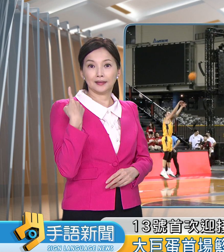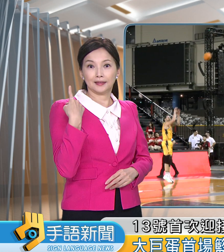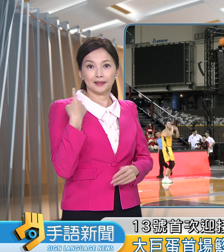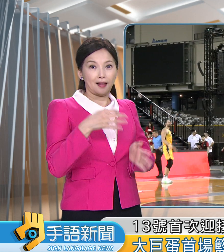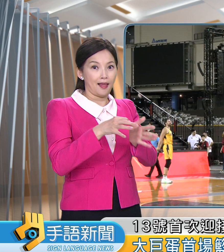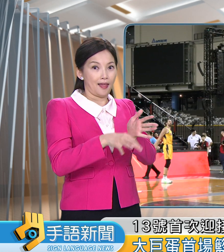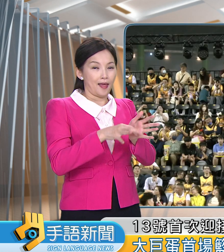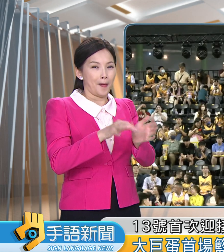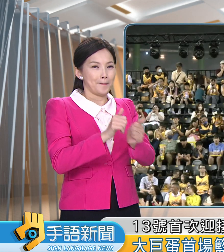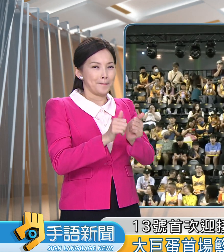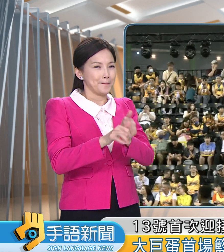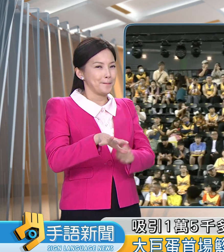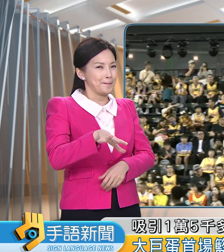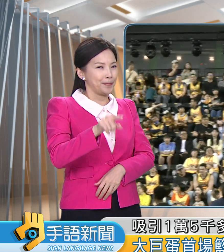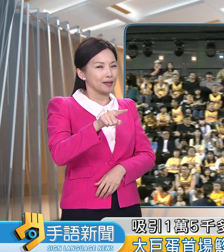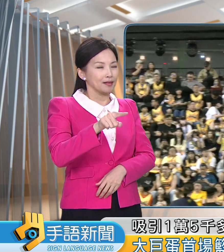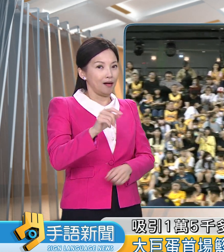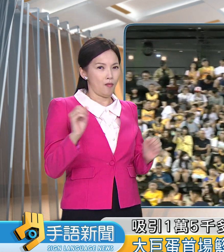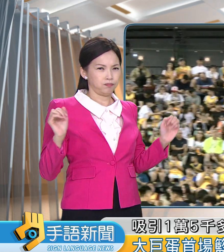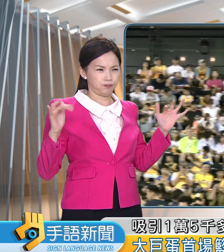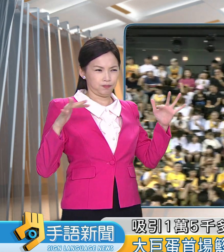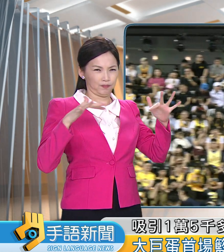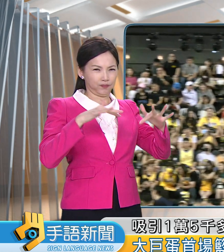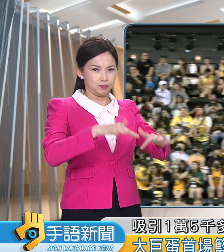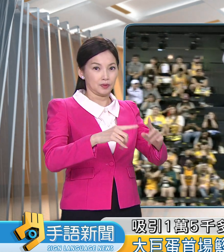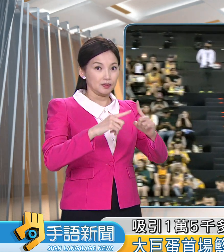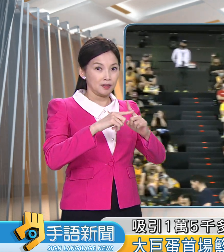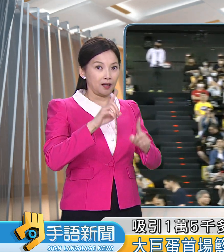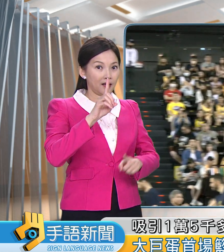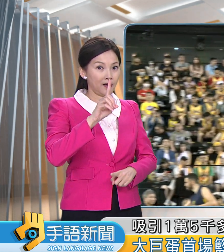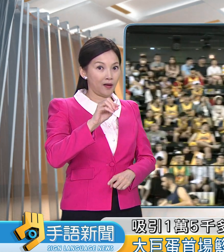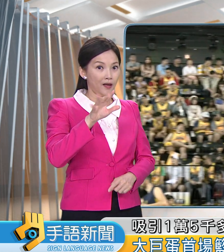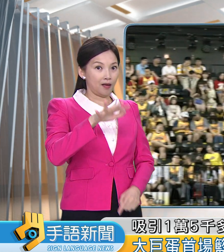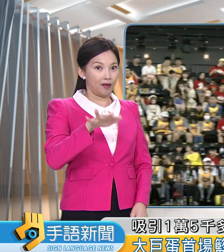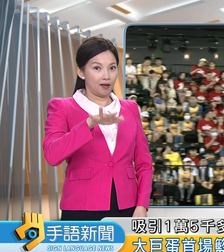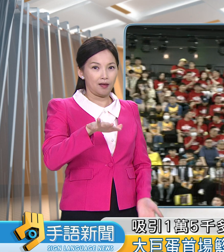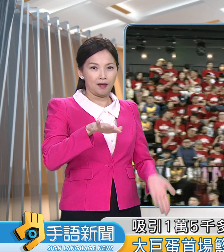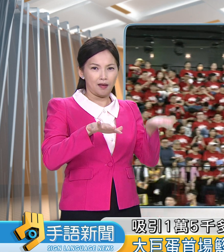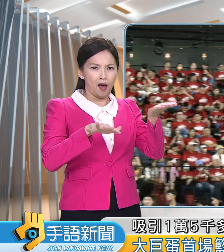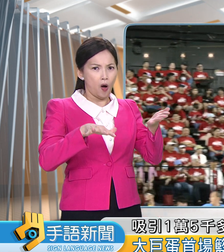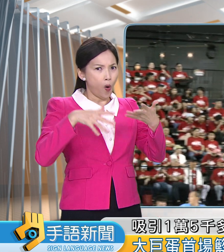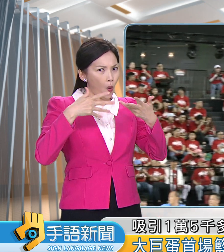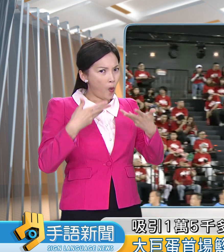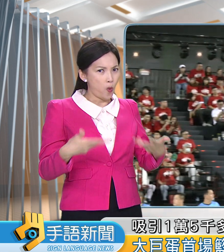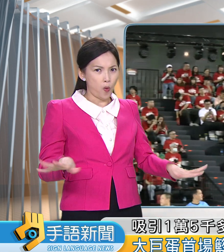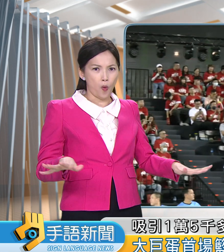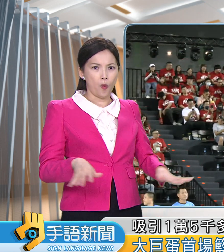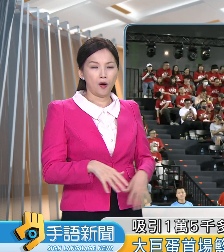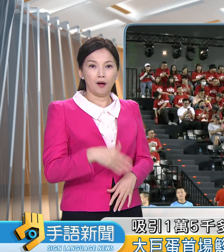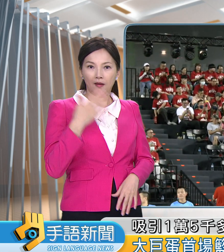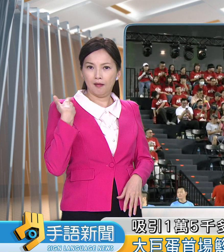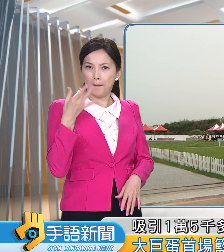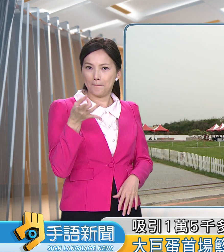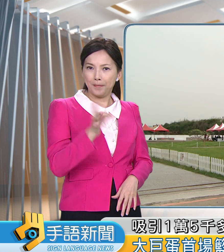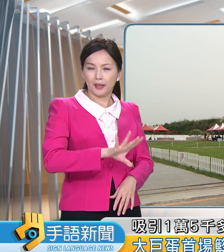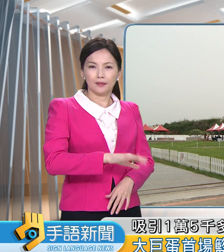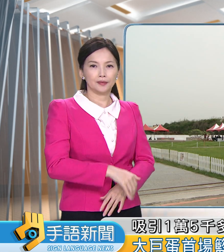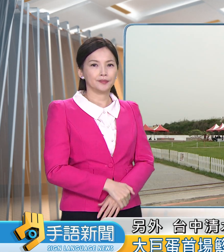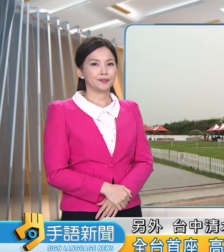球比赛，吸引15000多人进场，写下联盟纪录。而另外，